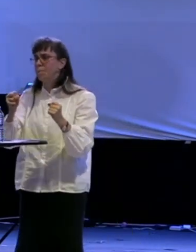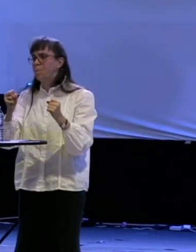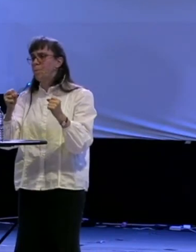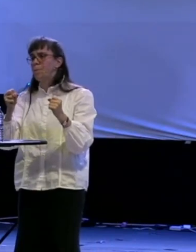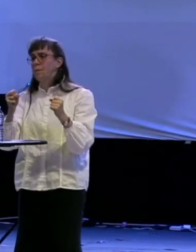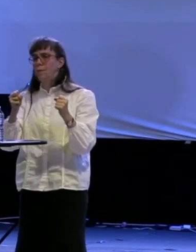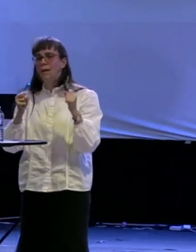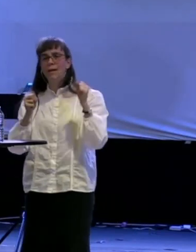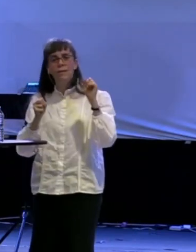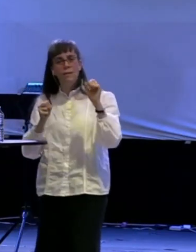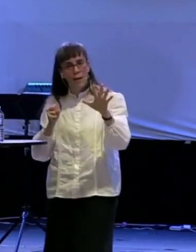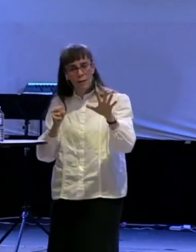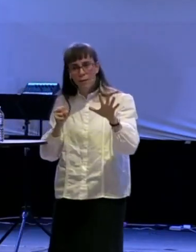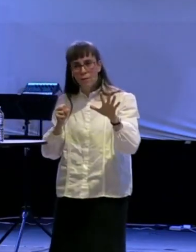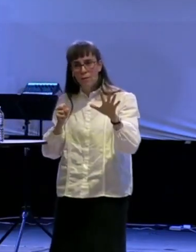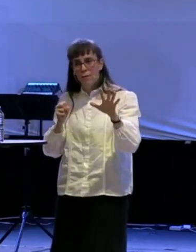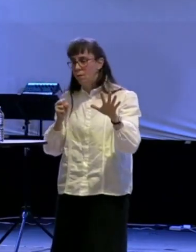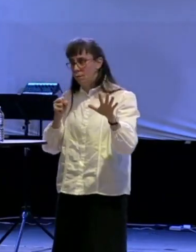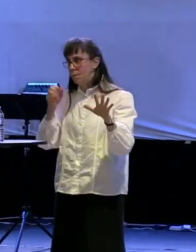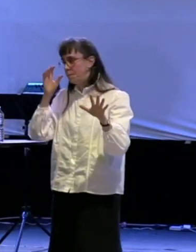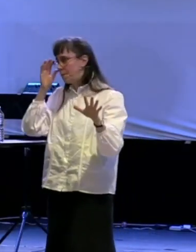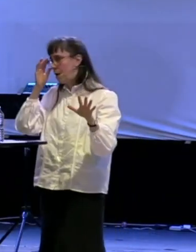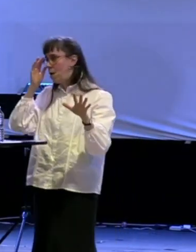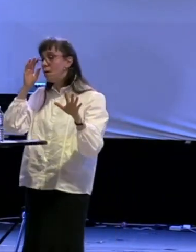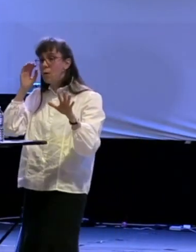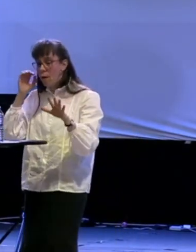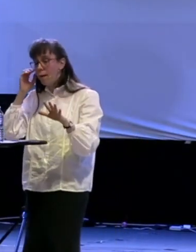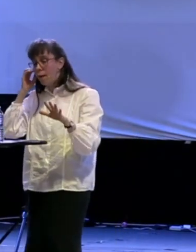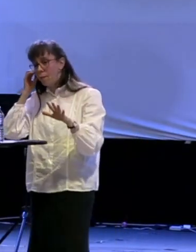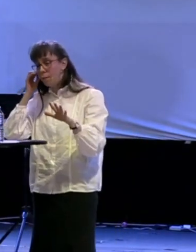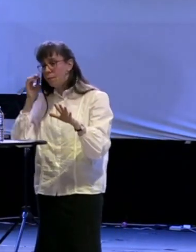Mais il a laissé faire. Et pourtant, il était là.